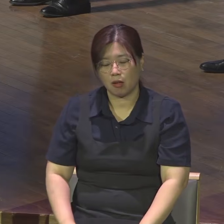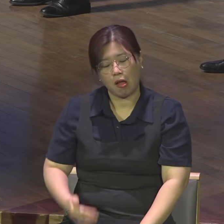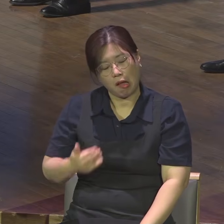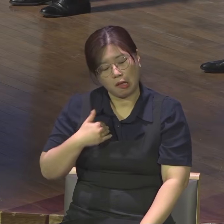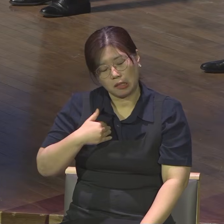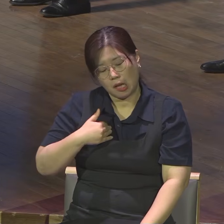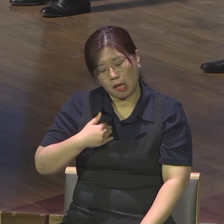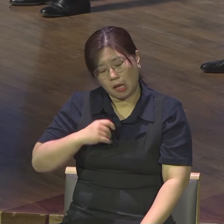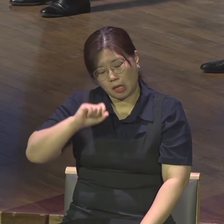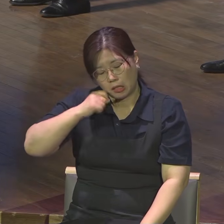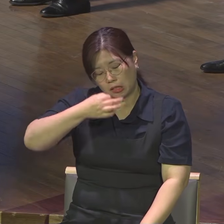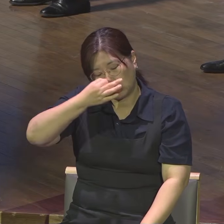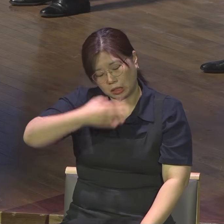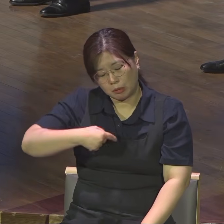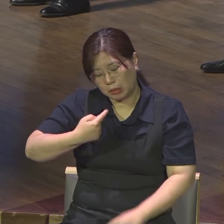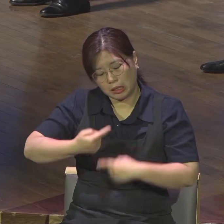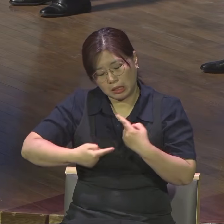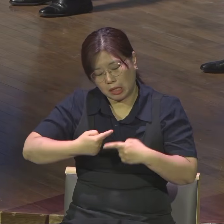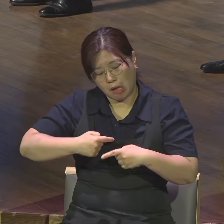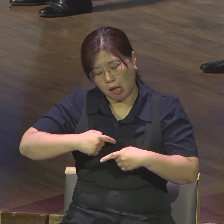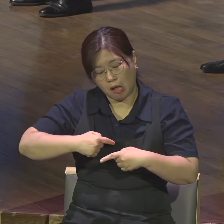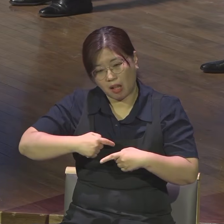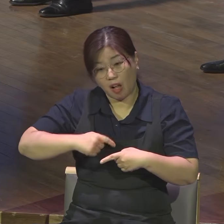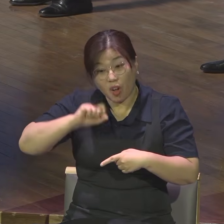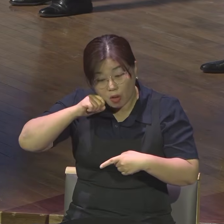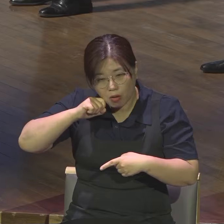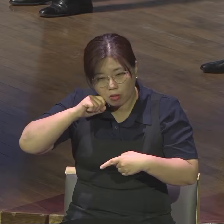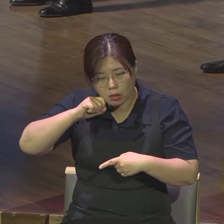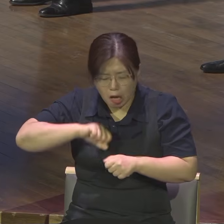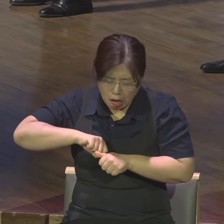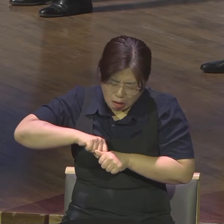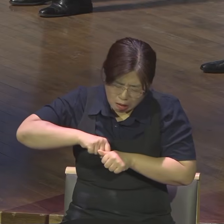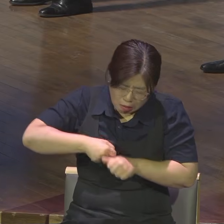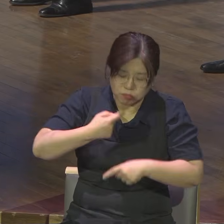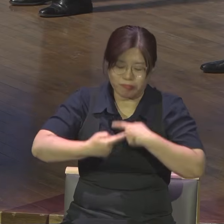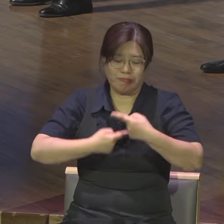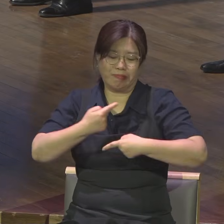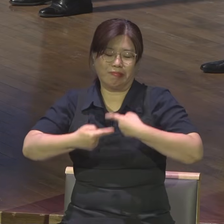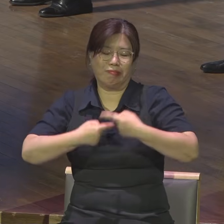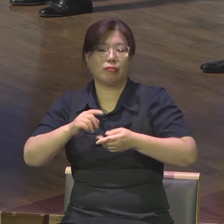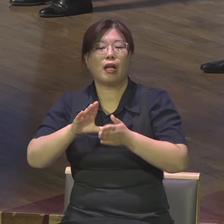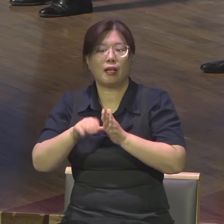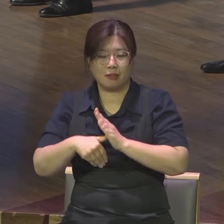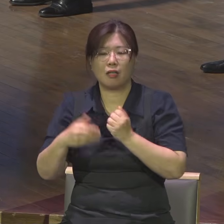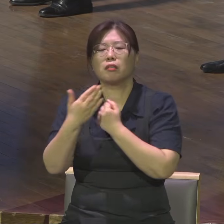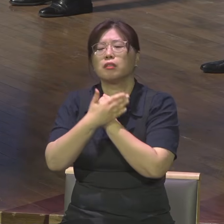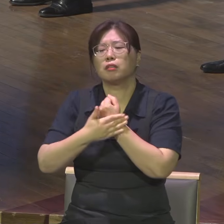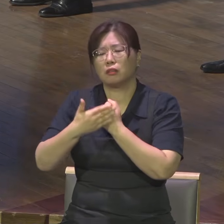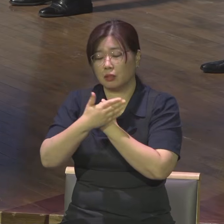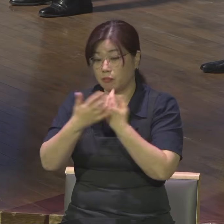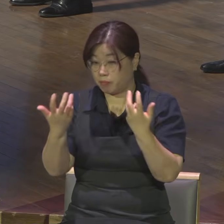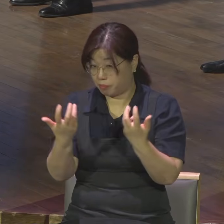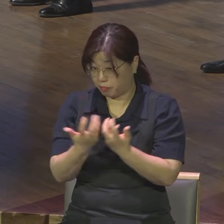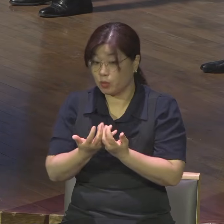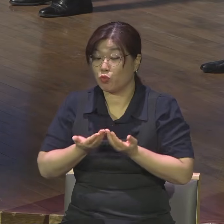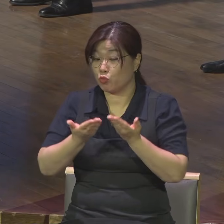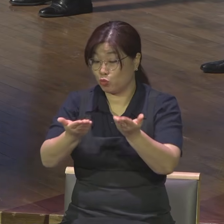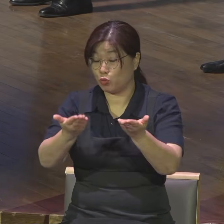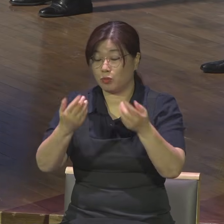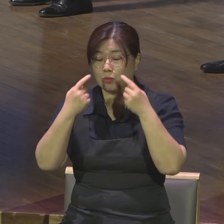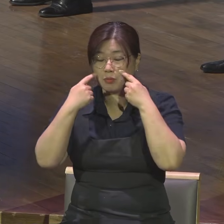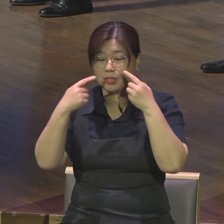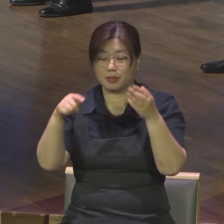찬양임을 믿습니다. 모든 염려 내려놓고 우리를 구원하신, 우리 죄를 사하신 우리의 소망 되신 예수 그리스도께